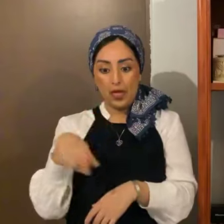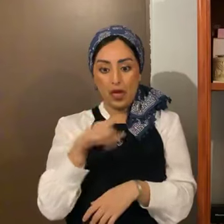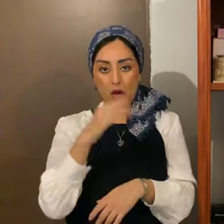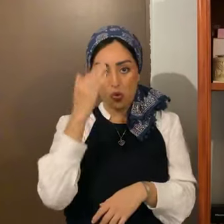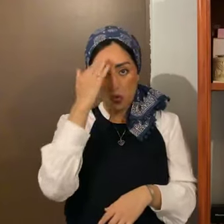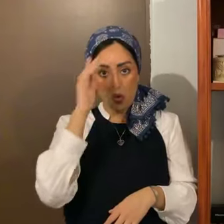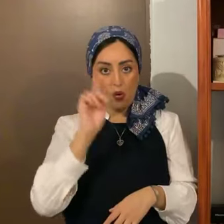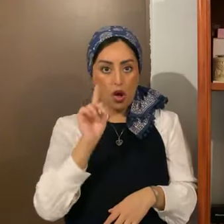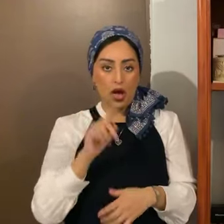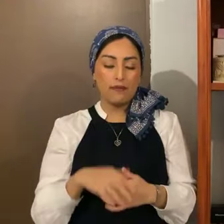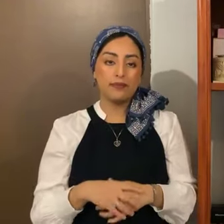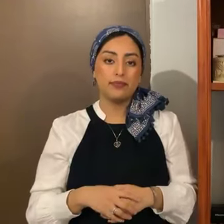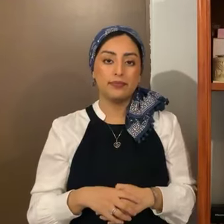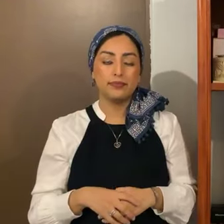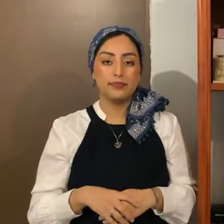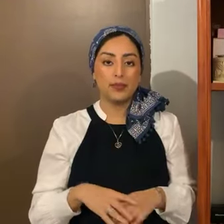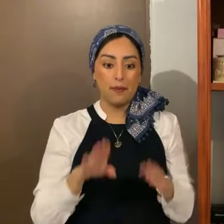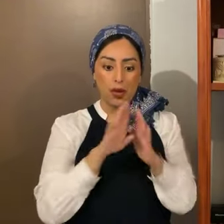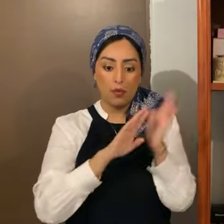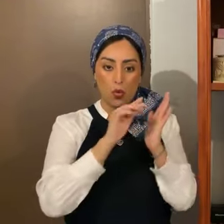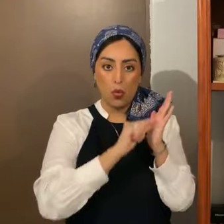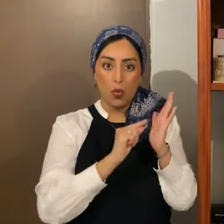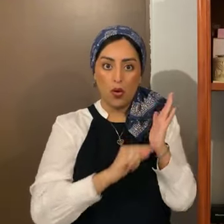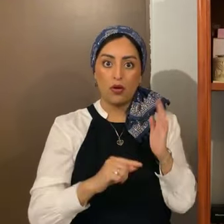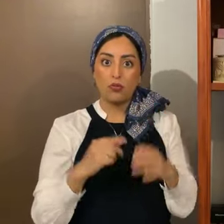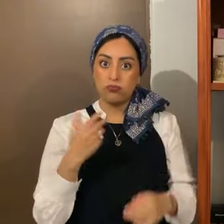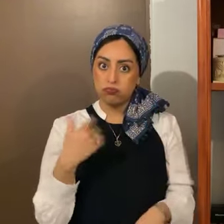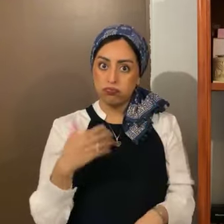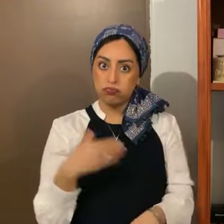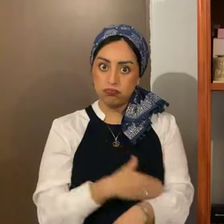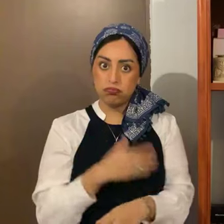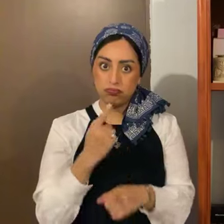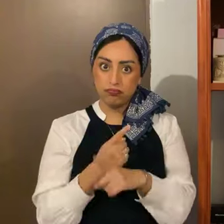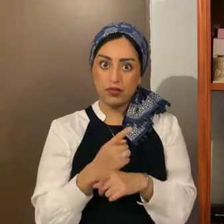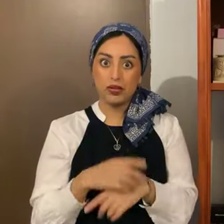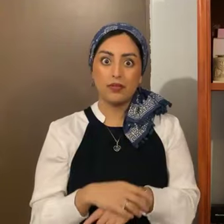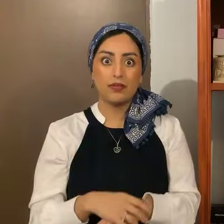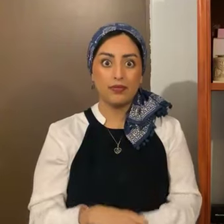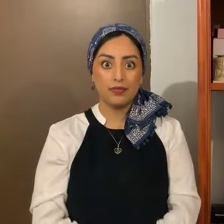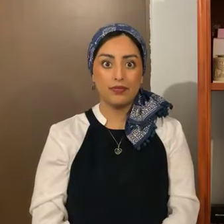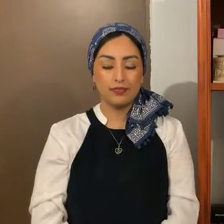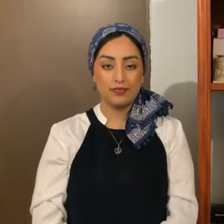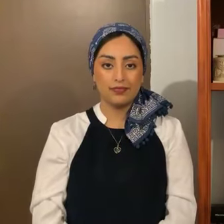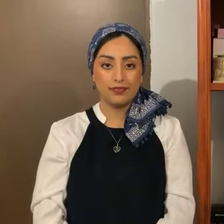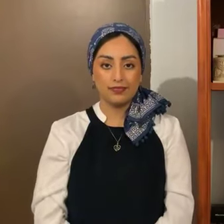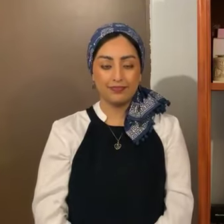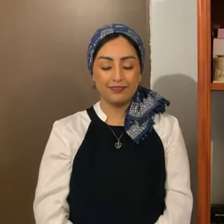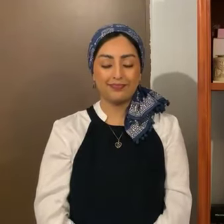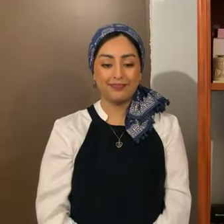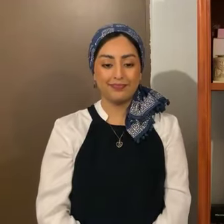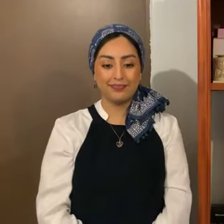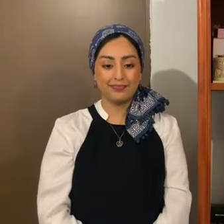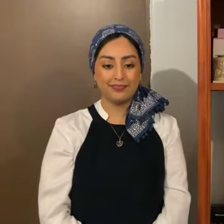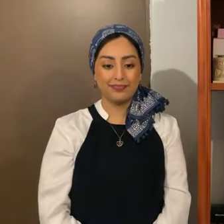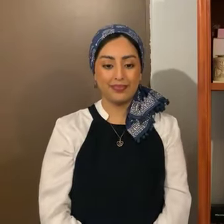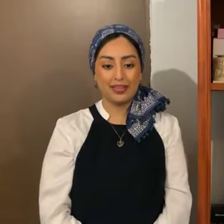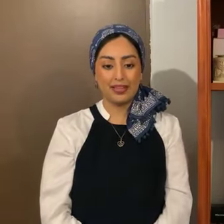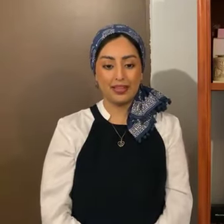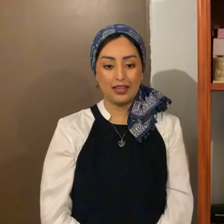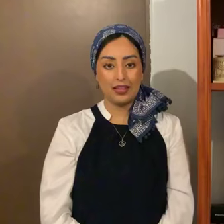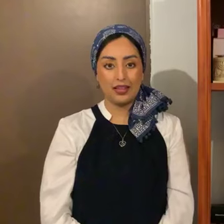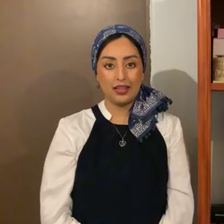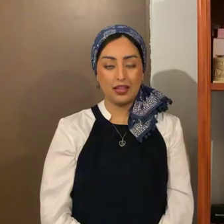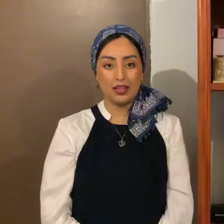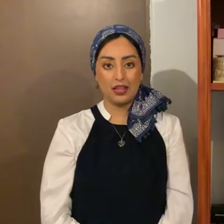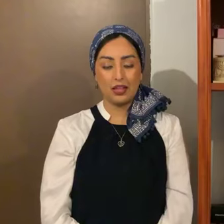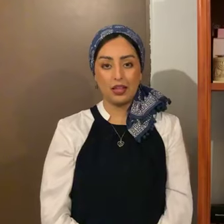qué pergamino estaba. Tremendo, ¿verdad? Ni a los talones les llegamos. Bueno, entonces